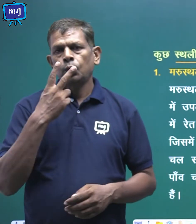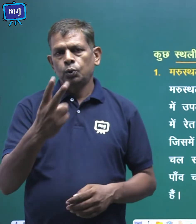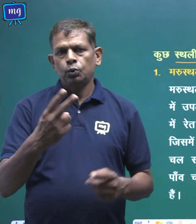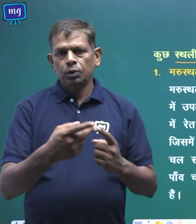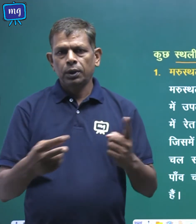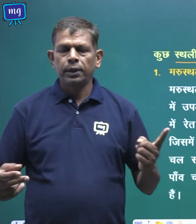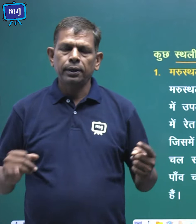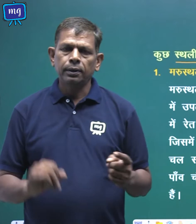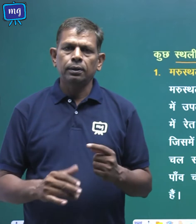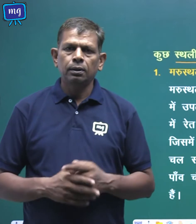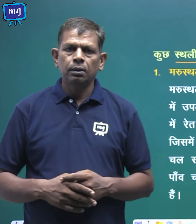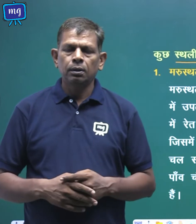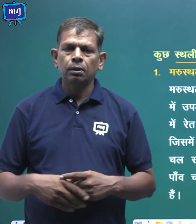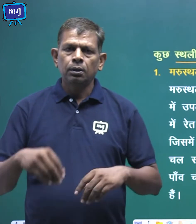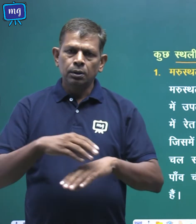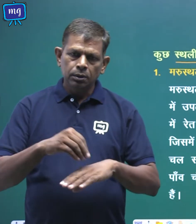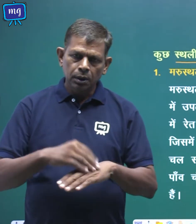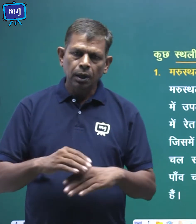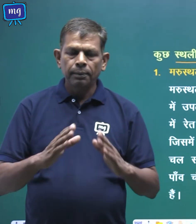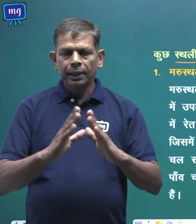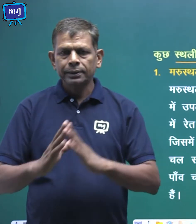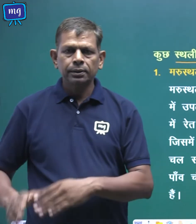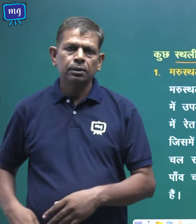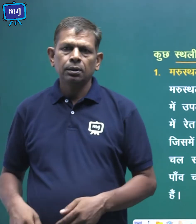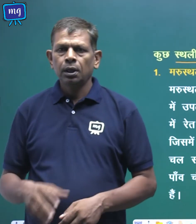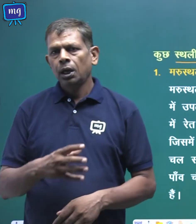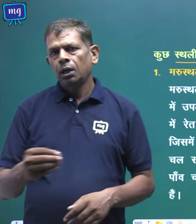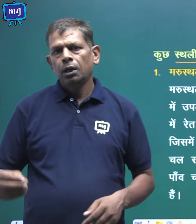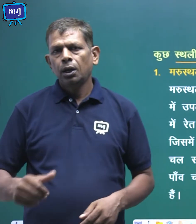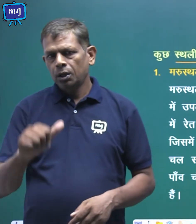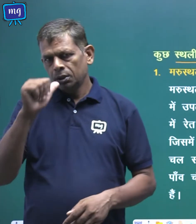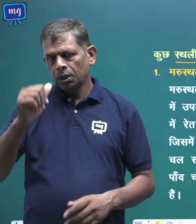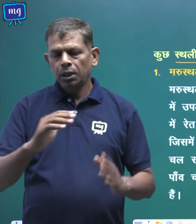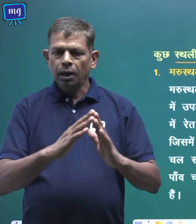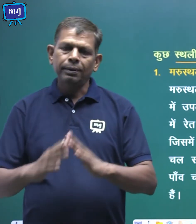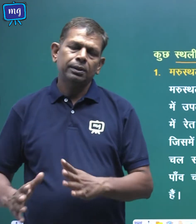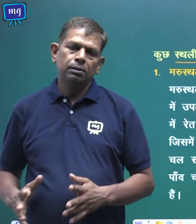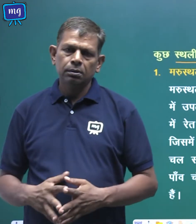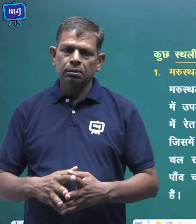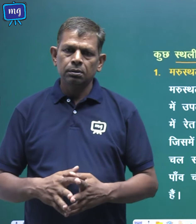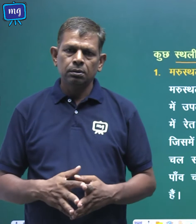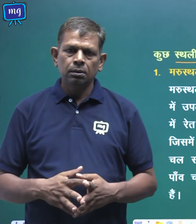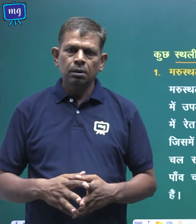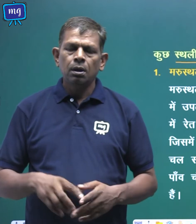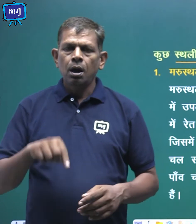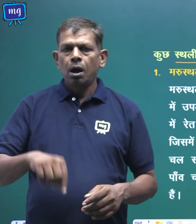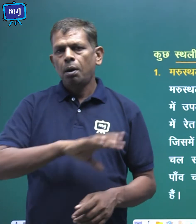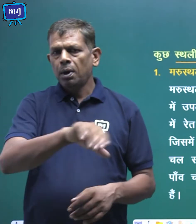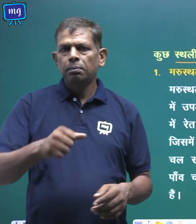हैं, स्थलीय आवास एवं जलीय आवास। अब